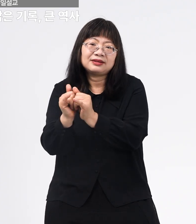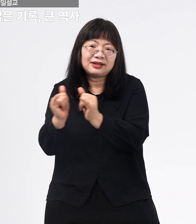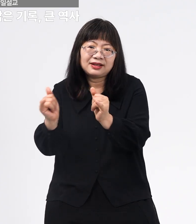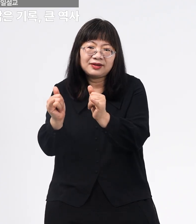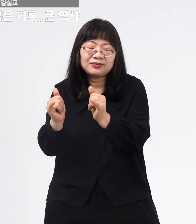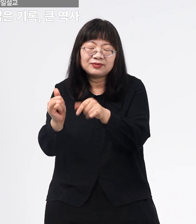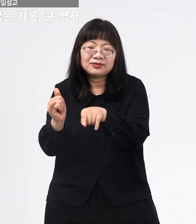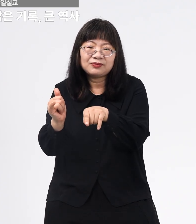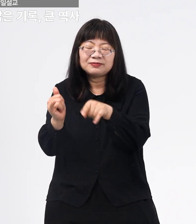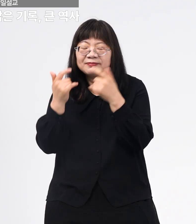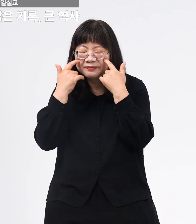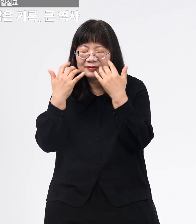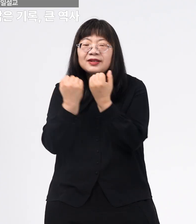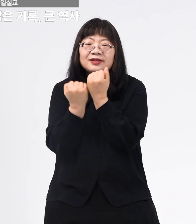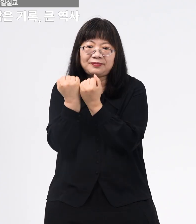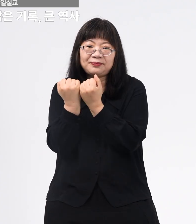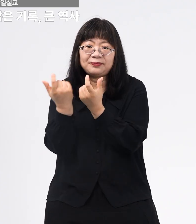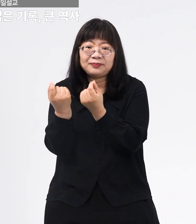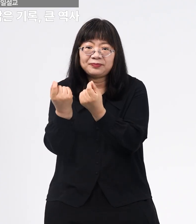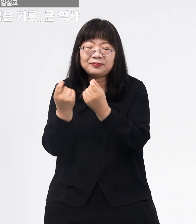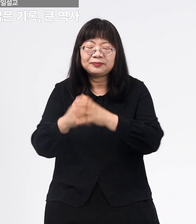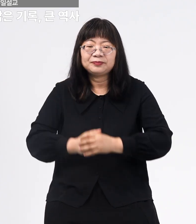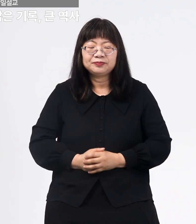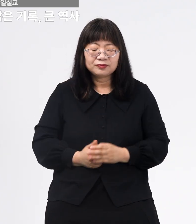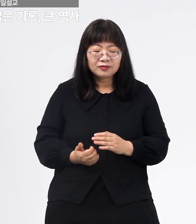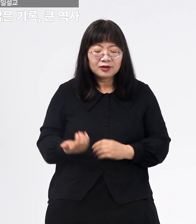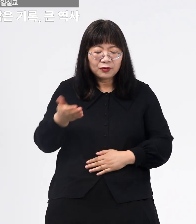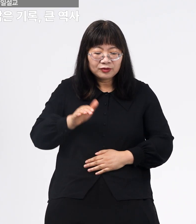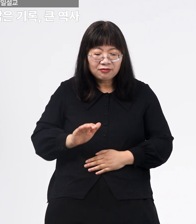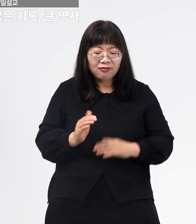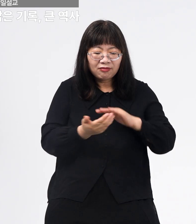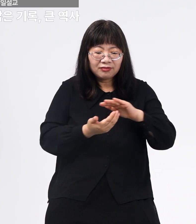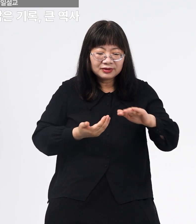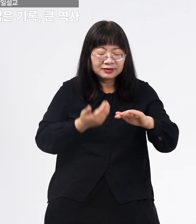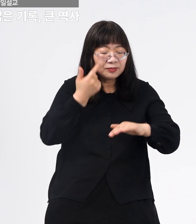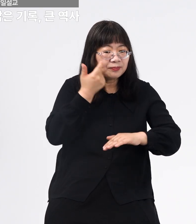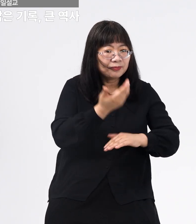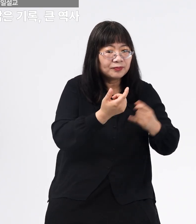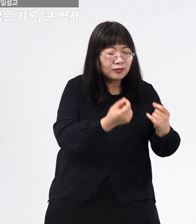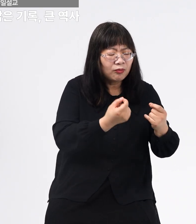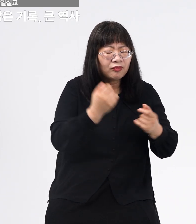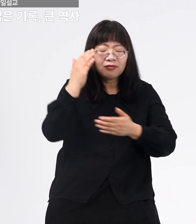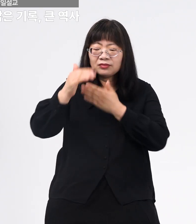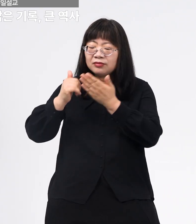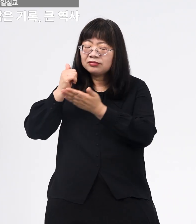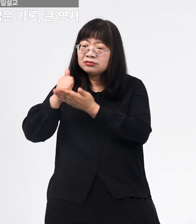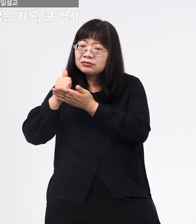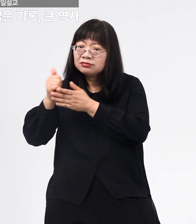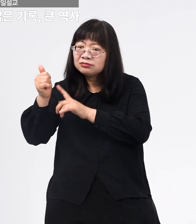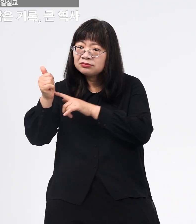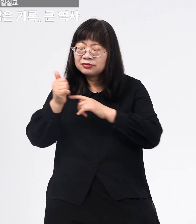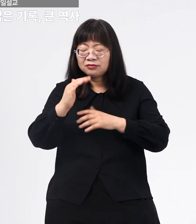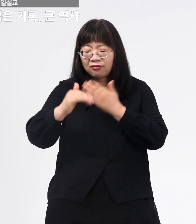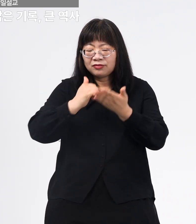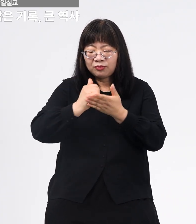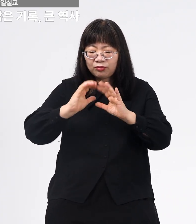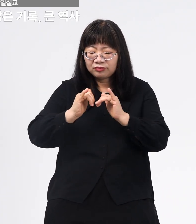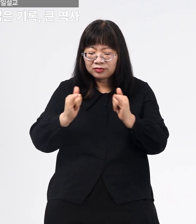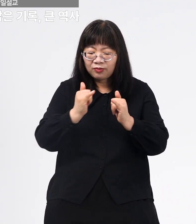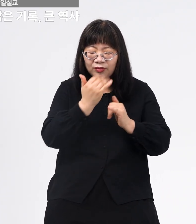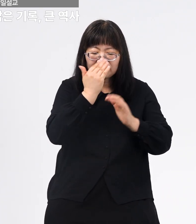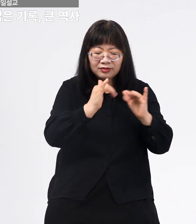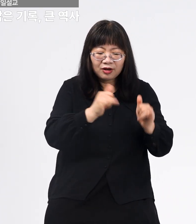정확합니다. 방금 드렸던 질문처럼 왜 하나님은 하나님의 백성 이스라엘을